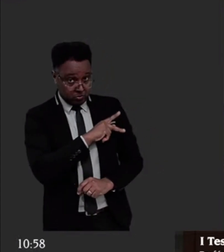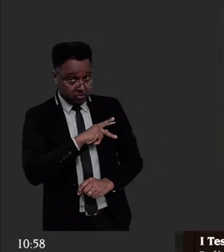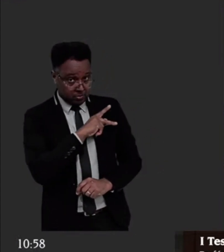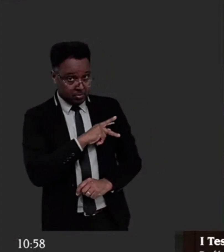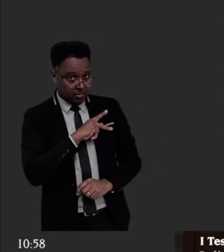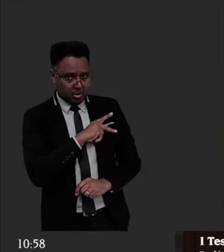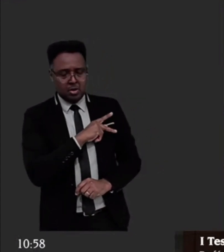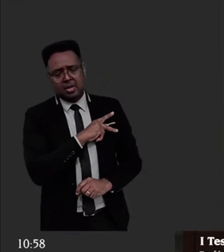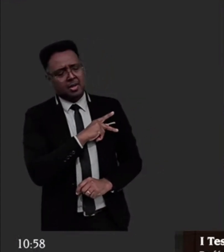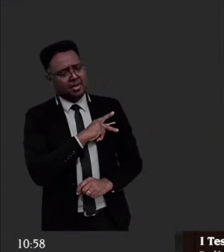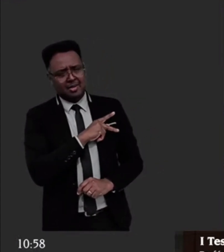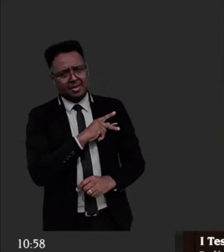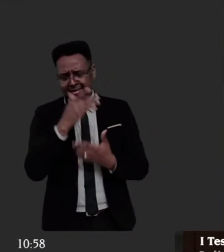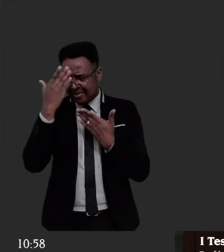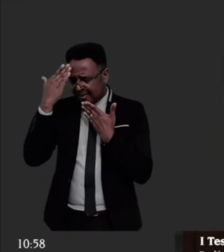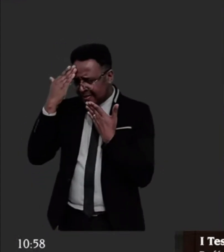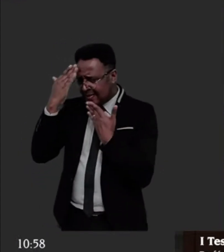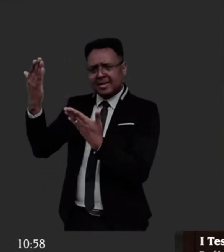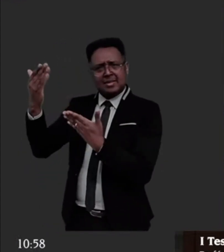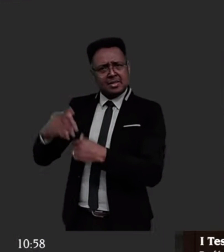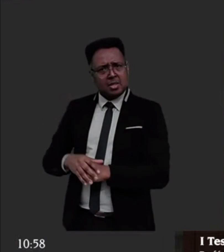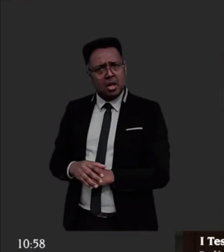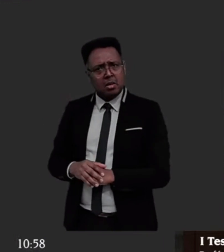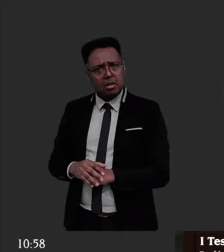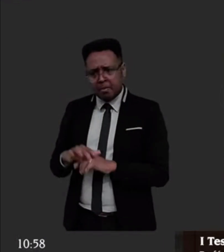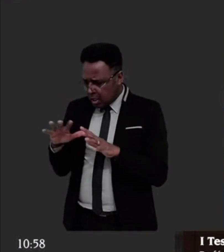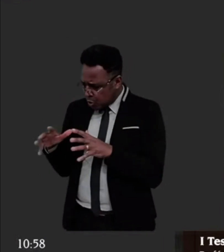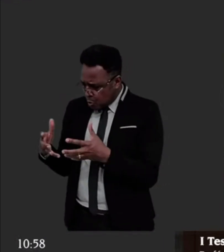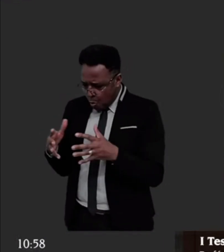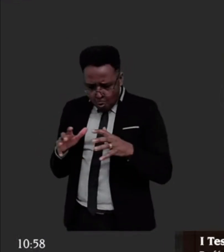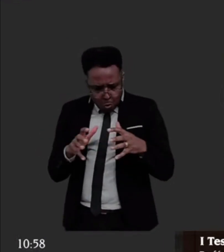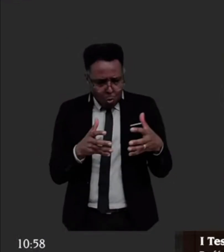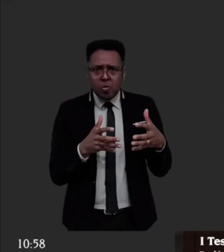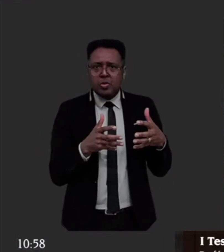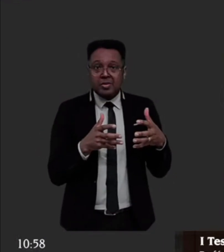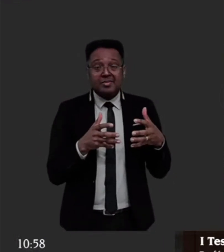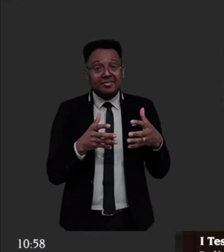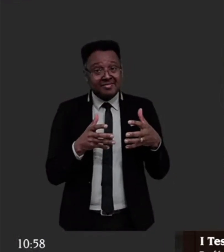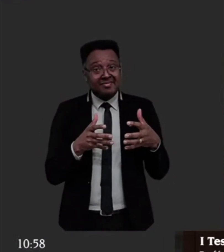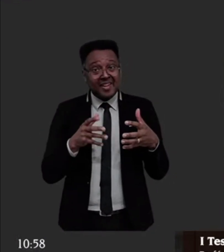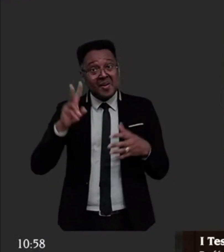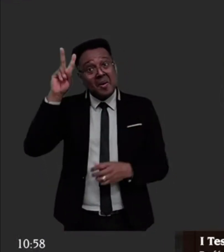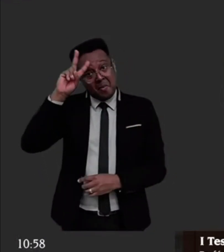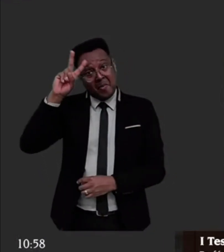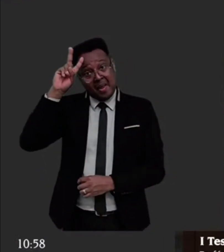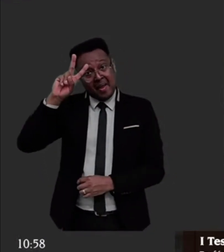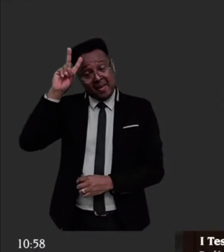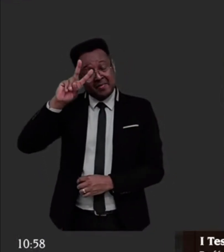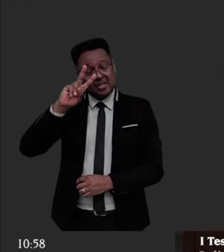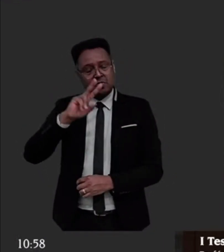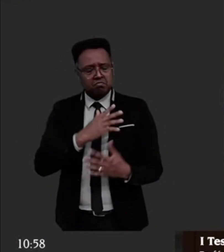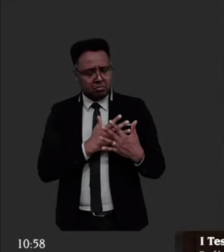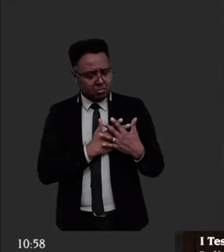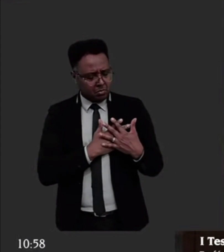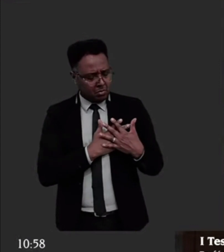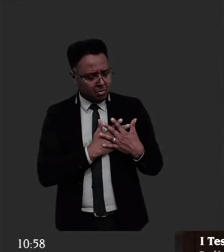todos aqueles irmãos e orava por eles. E lembrava também das obras da fé, do trabalho da caridade que eles